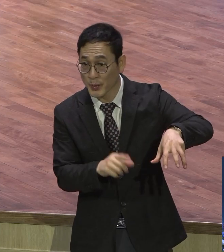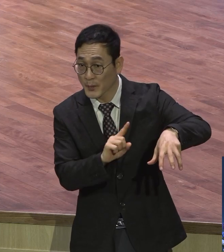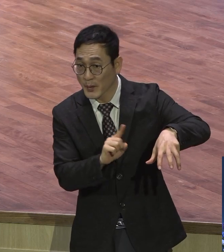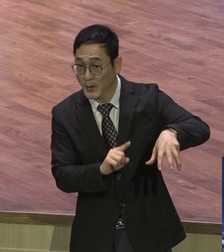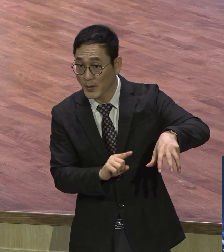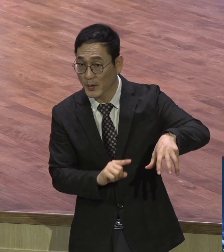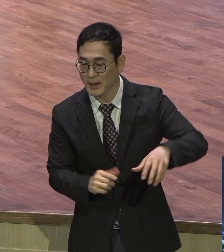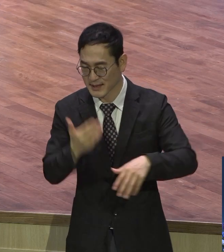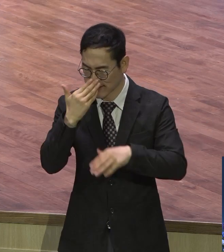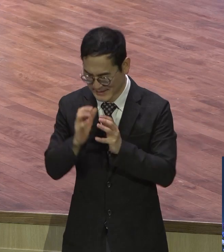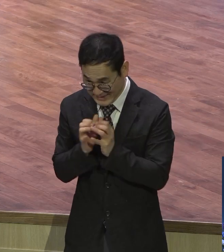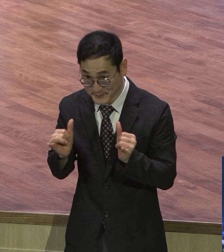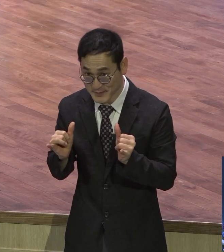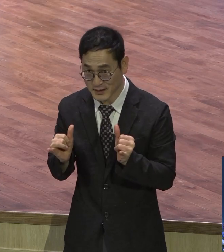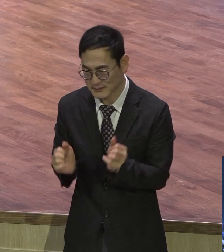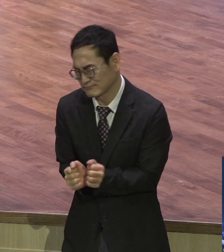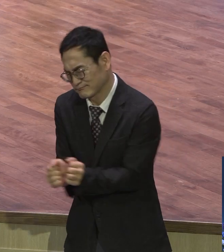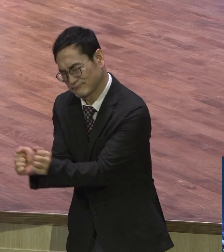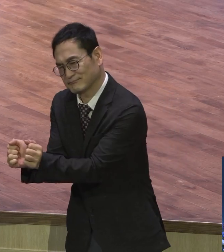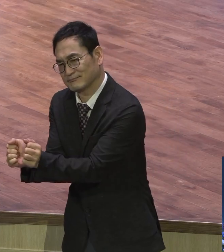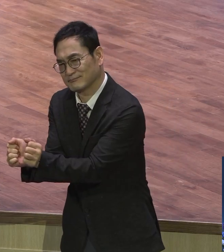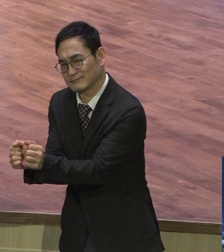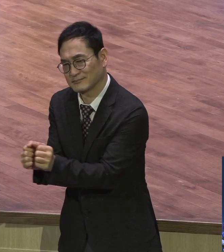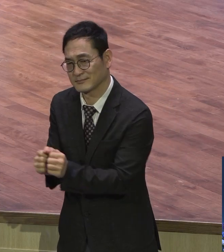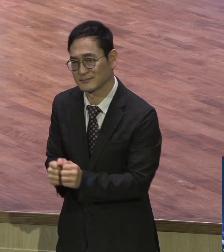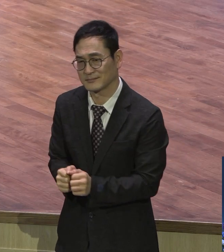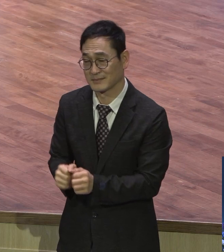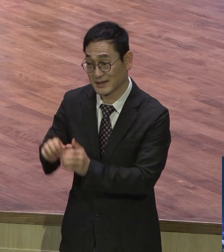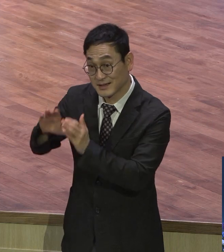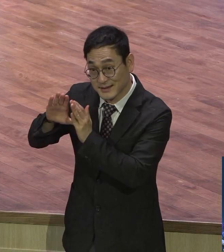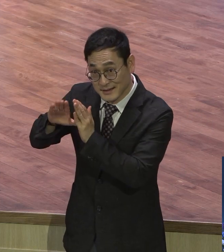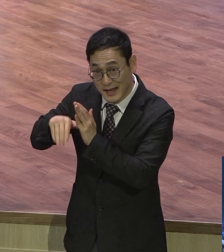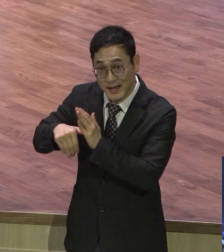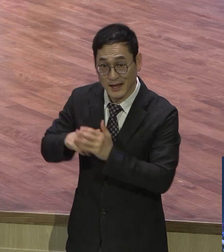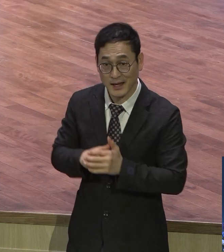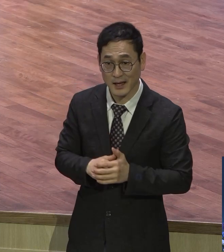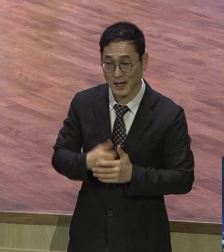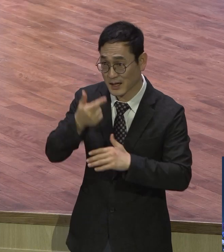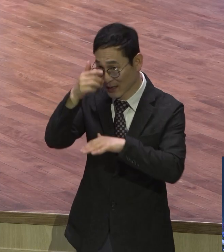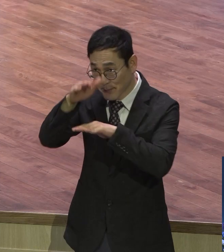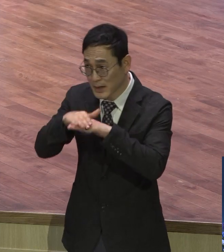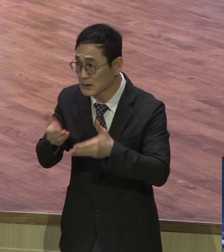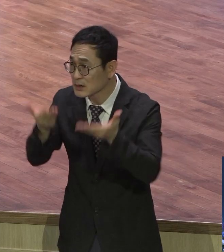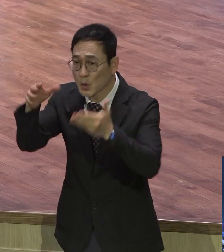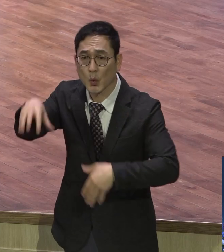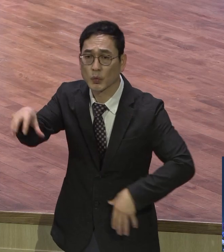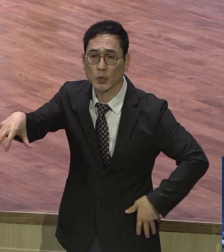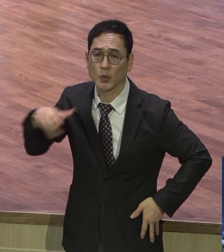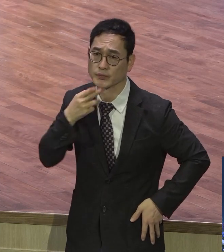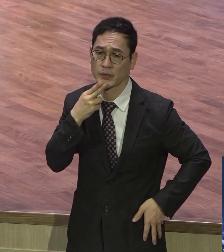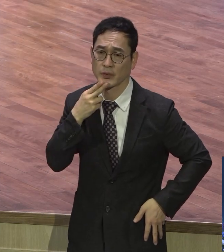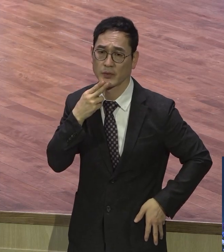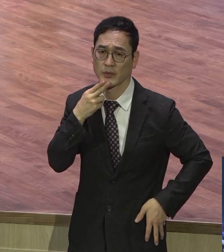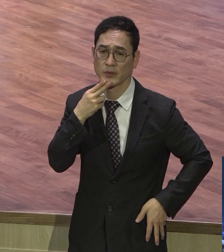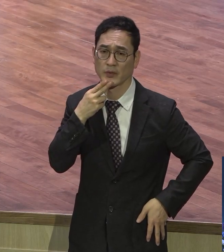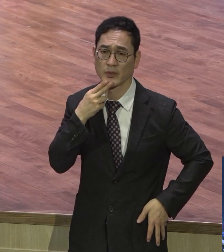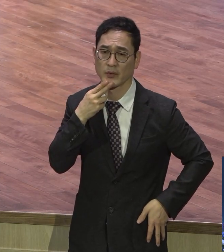포로기간 동안에 흩어져 있을 동안에 성전이 없잖아요. 그러니까 이 회당을